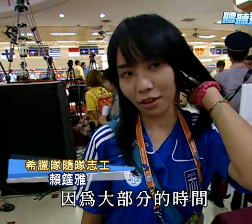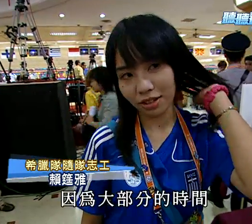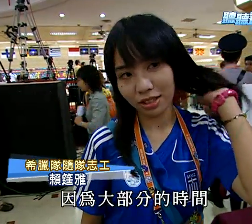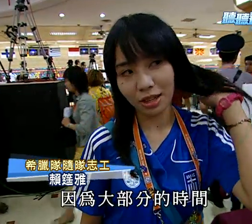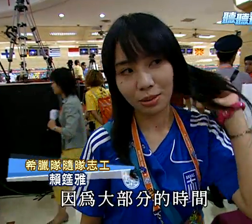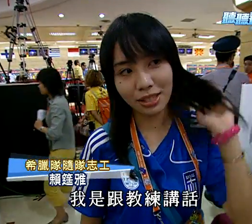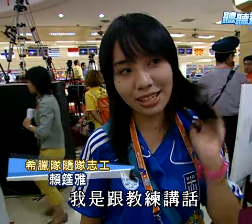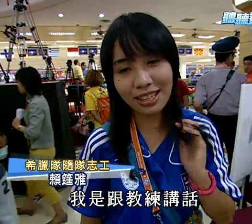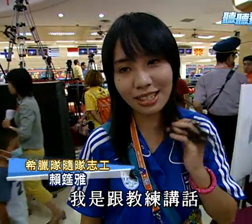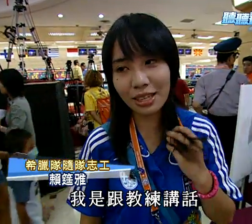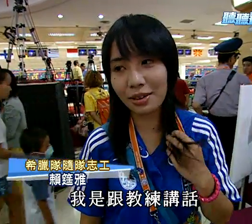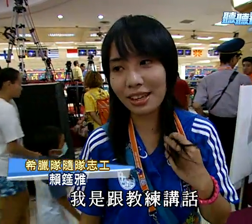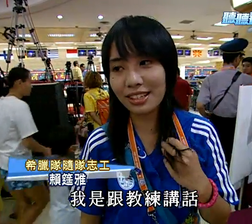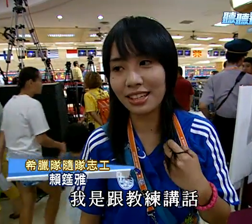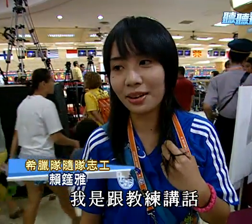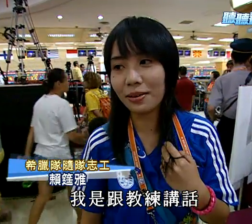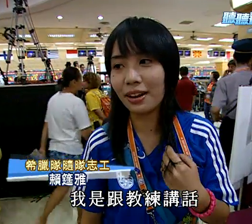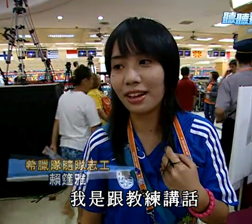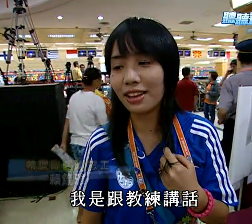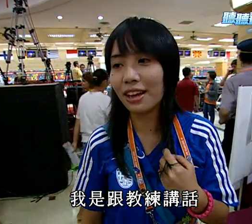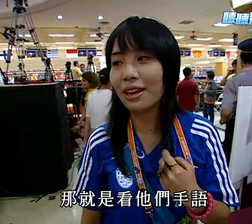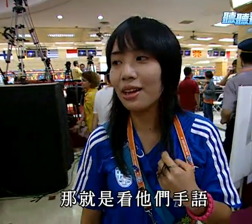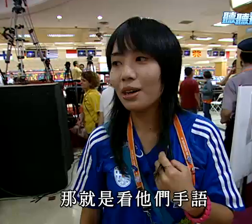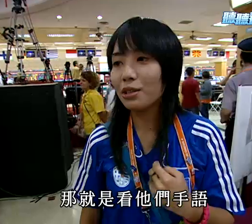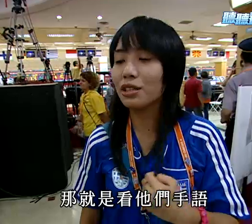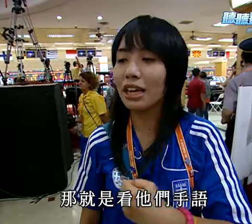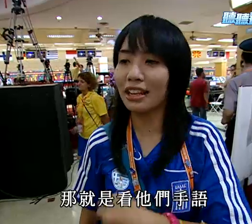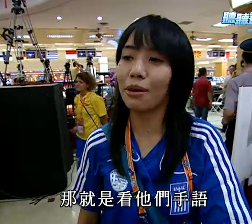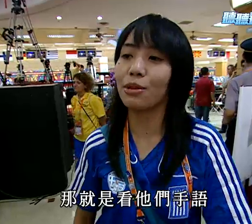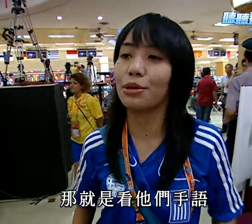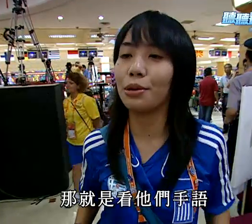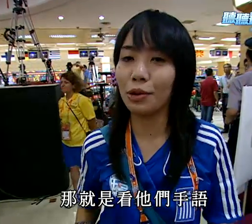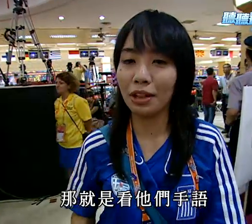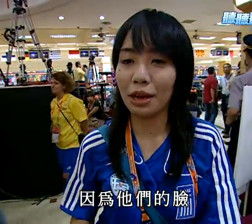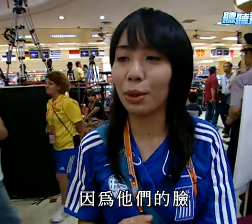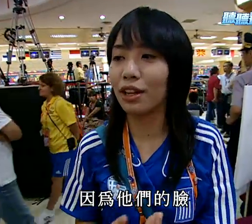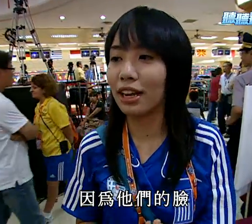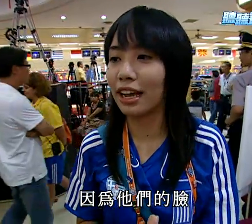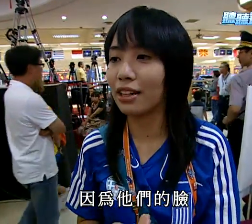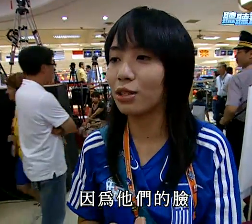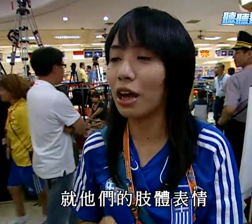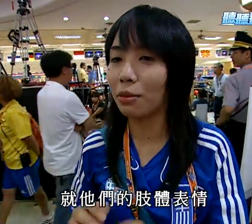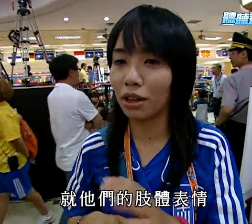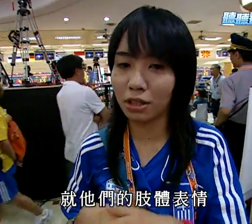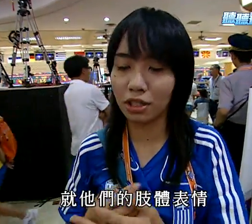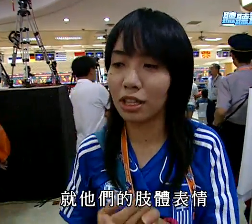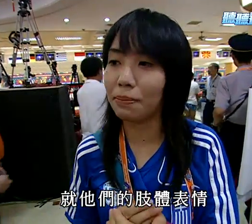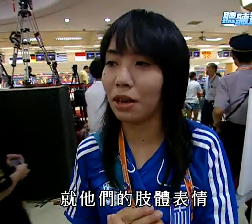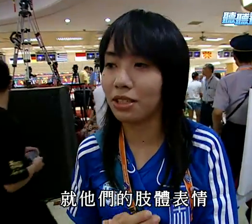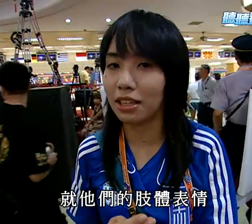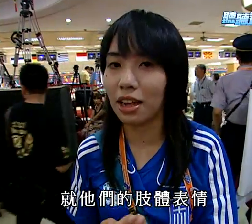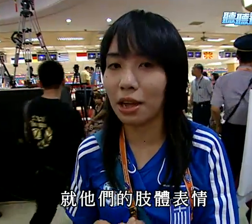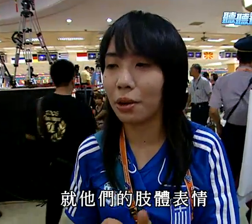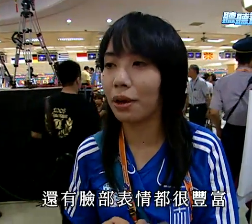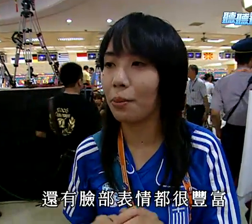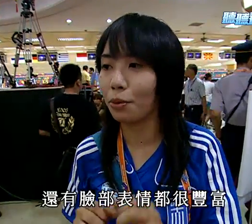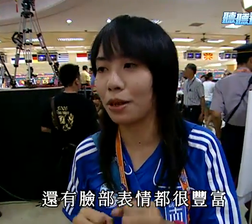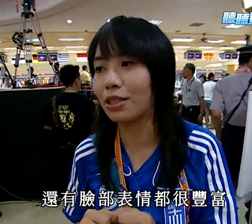时间我是跟教练讲话，那就是看他们手语，因为他们的脸，就他们的肢体表情还有脸部表情都很